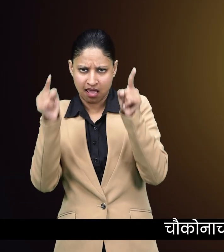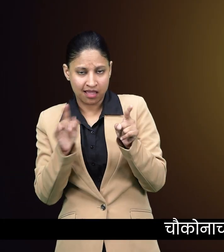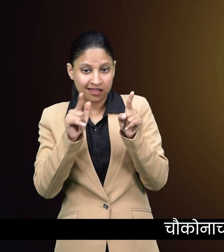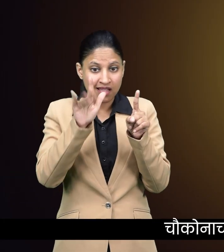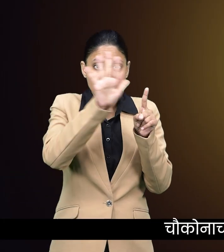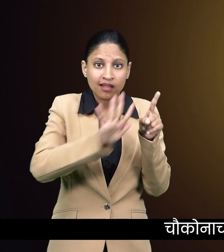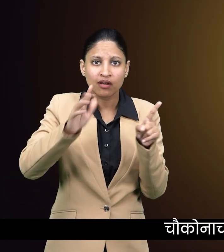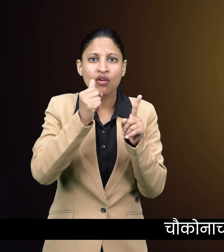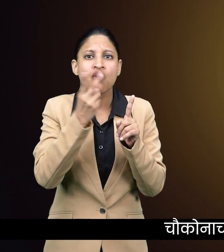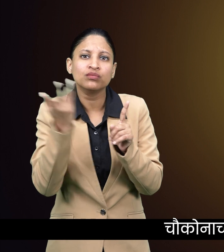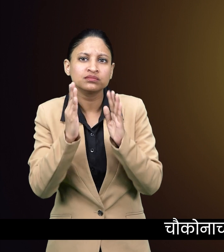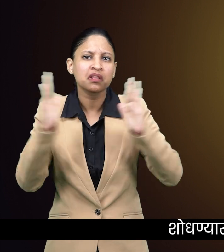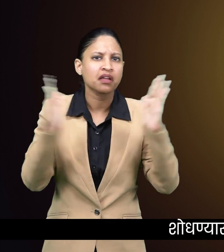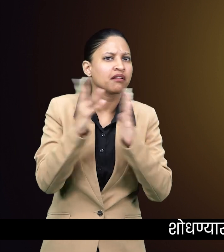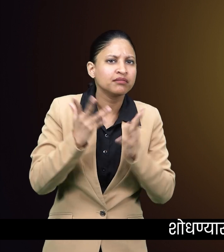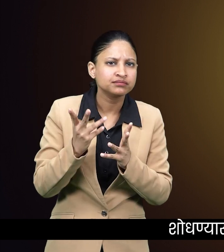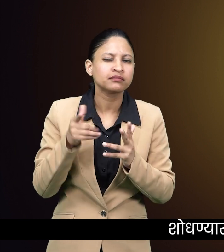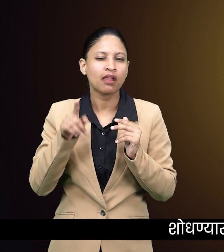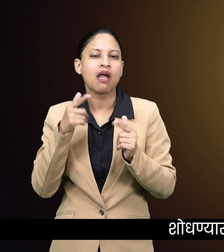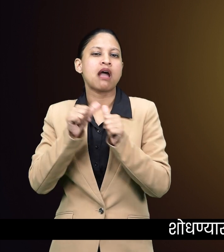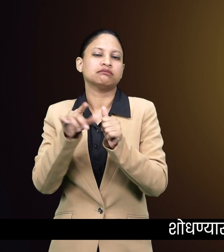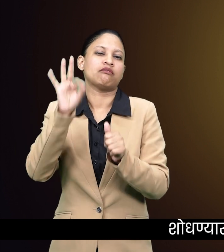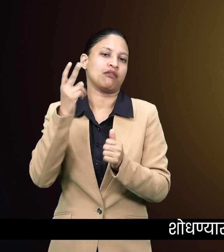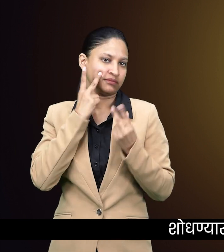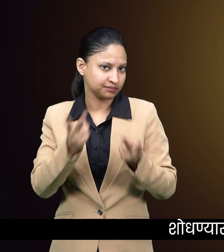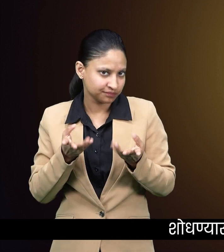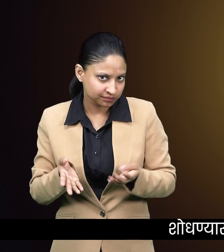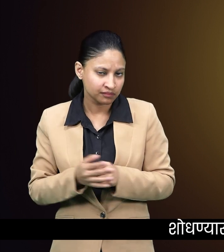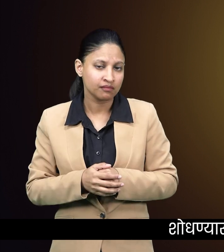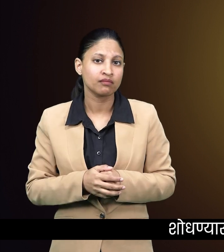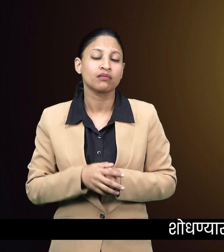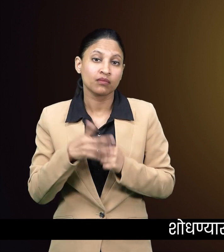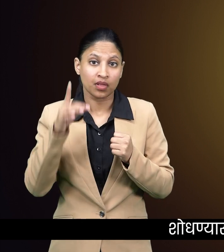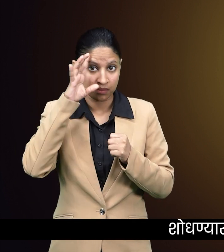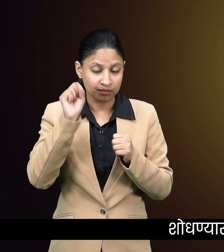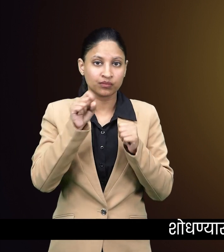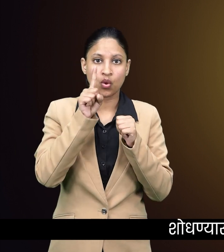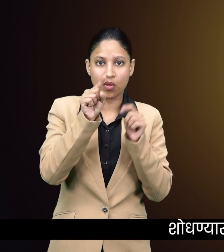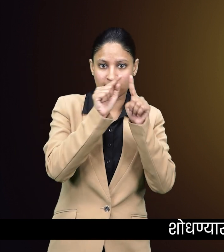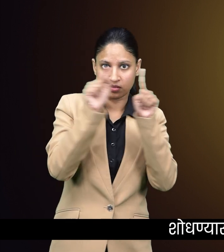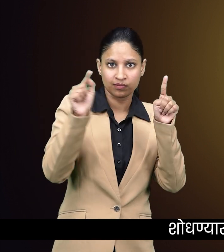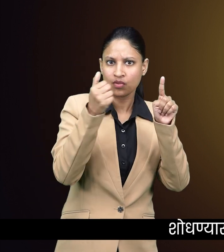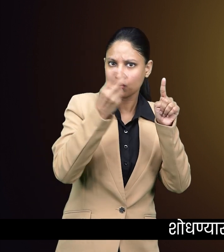चौकोनाच्या आत किती जागा व्यापली आहे हे शोधण्यासाठी आपण त्याचे क्षेत्रफळ मोजतो.